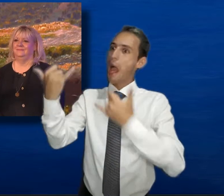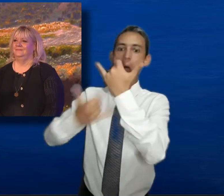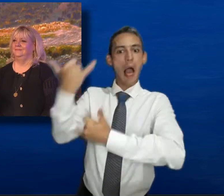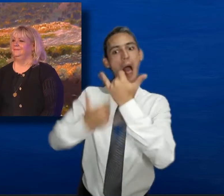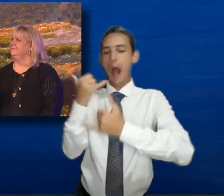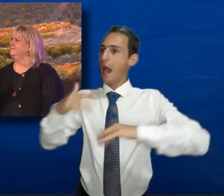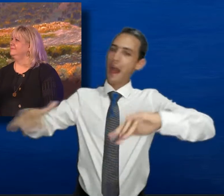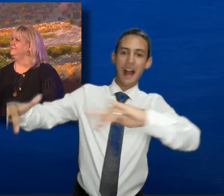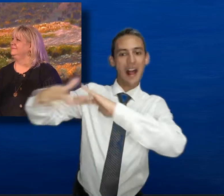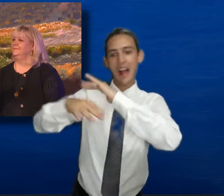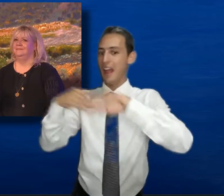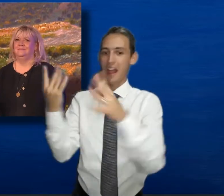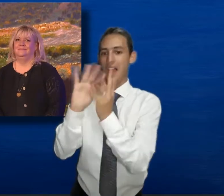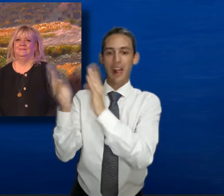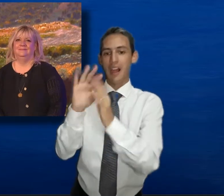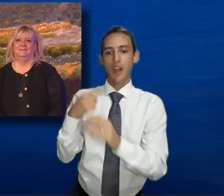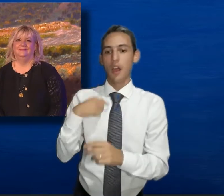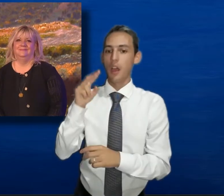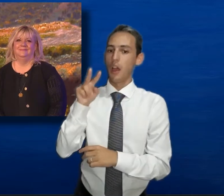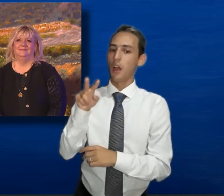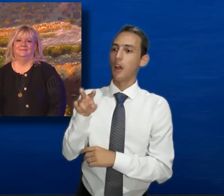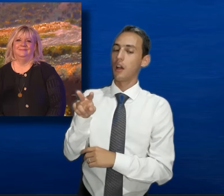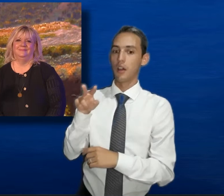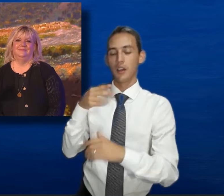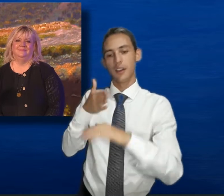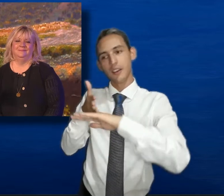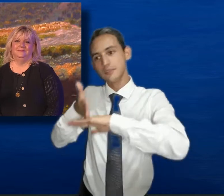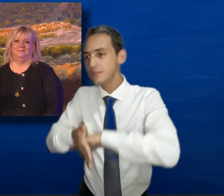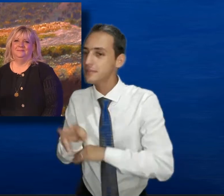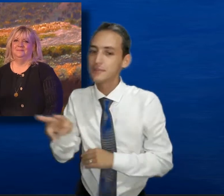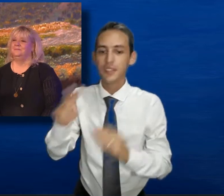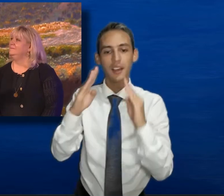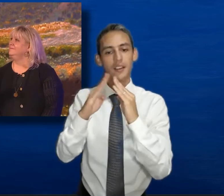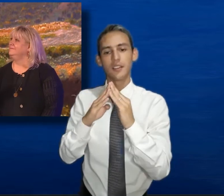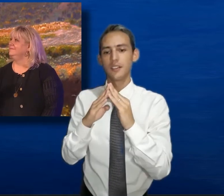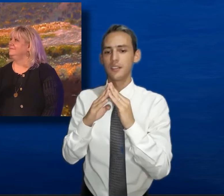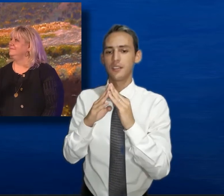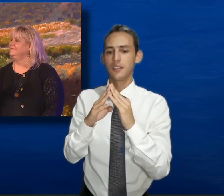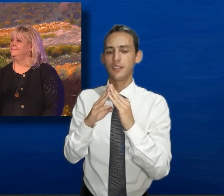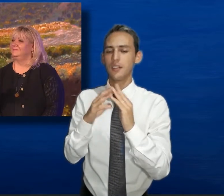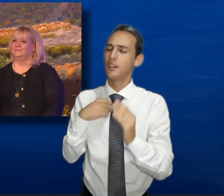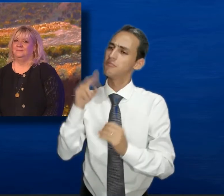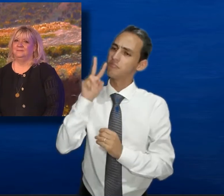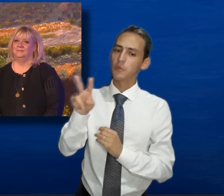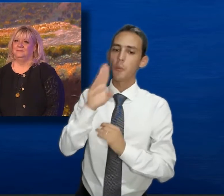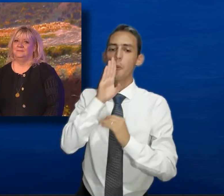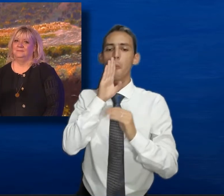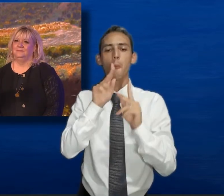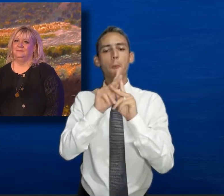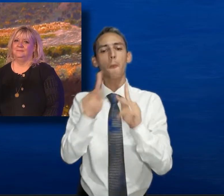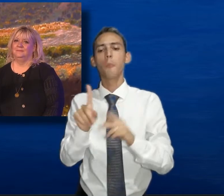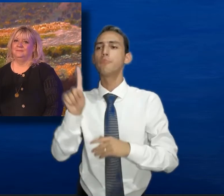Nossos filhos e seus primos estavam correndo por todos os lados. Mas entrei em casa meio